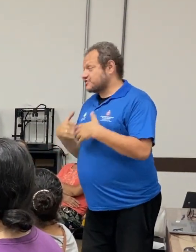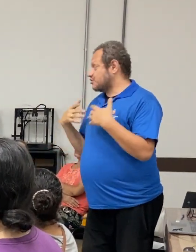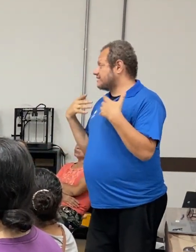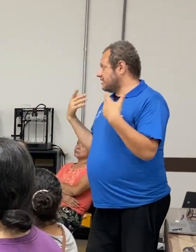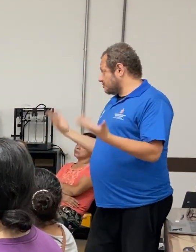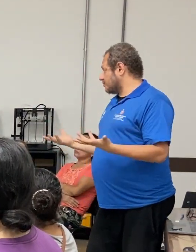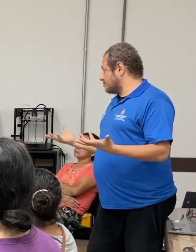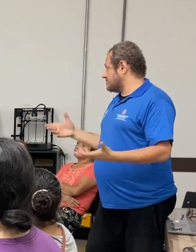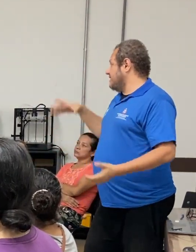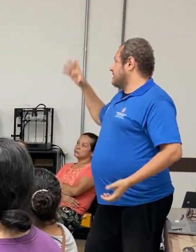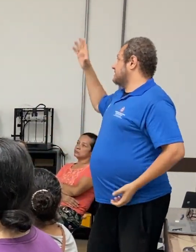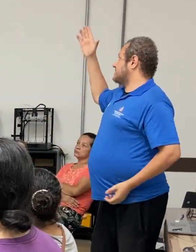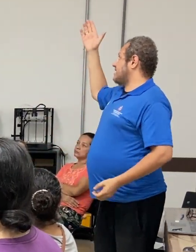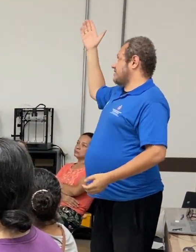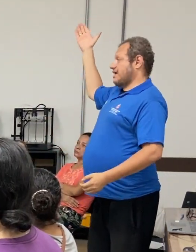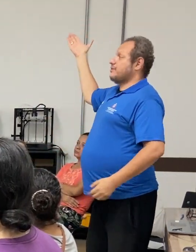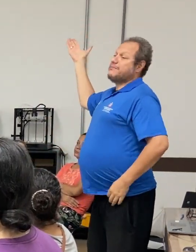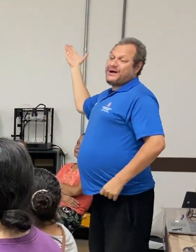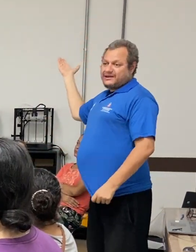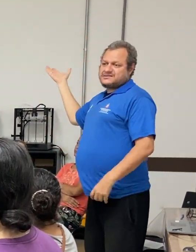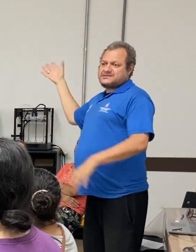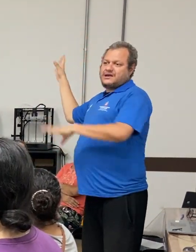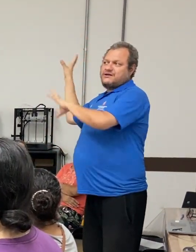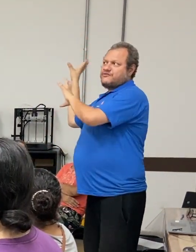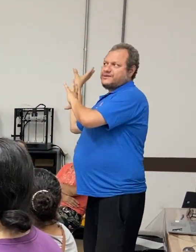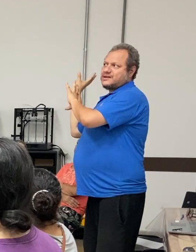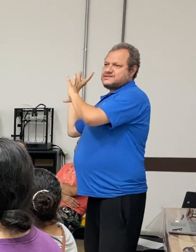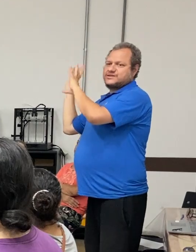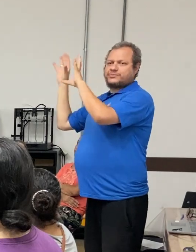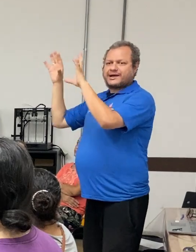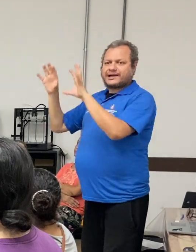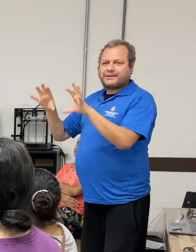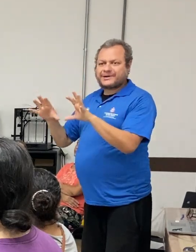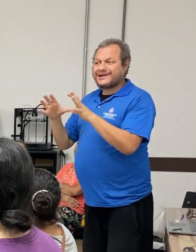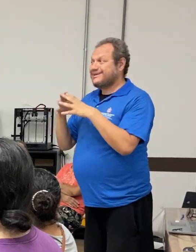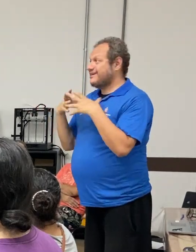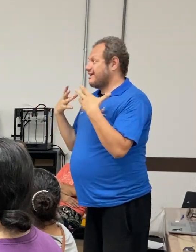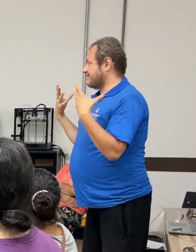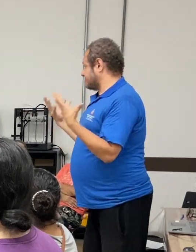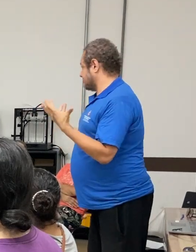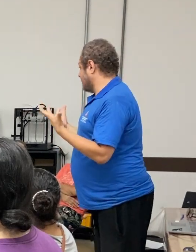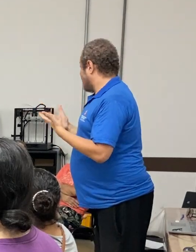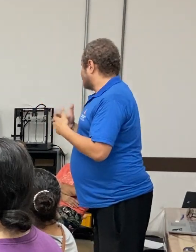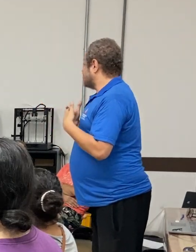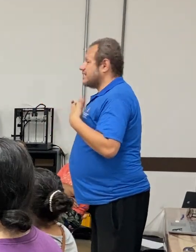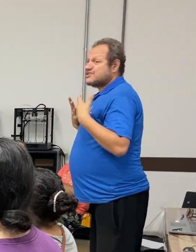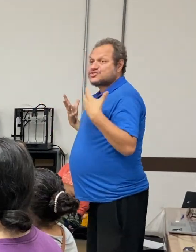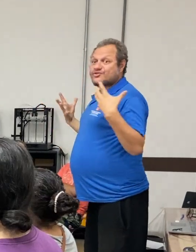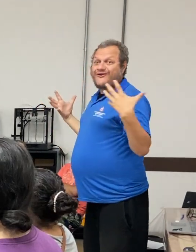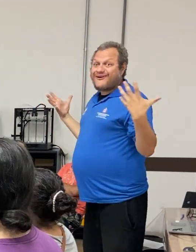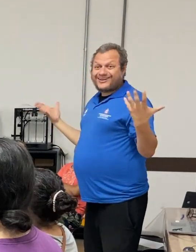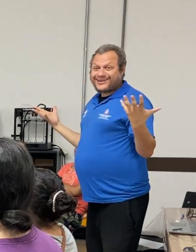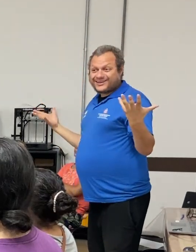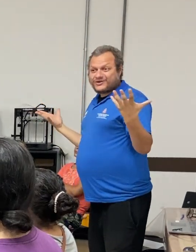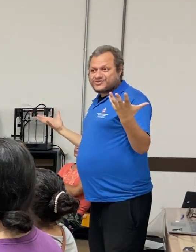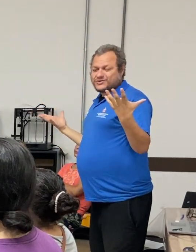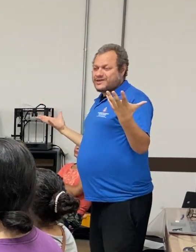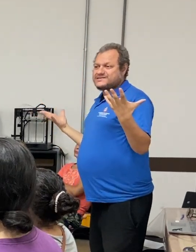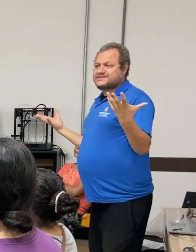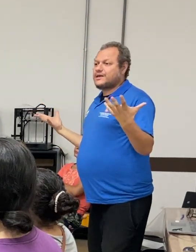professor de surdos, que estava aula em Paris, foi trazido para cá para criar a primeira escola que nós